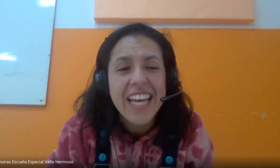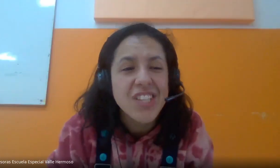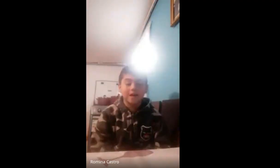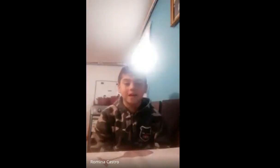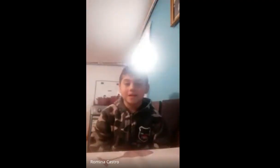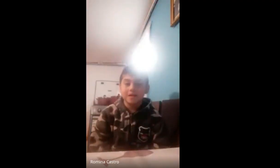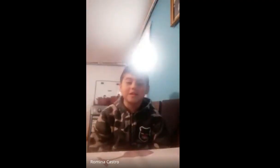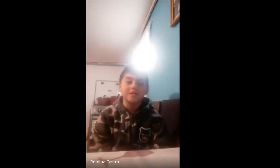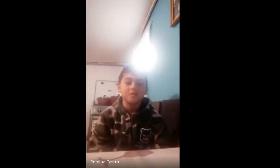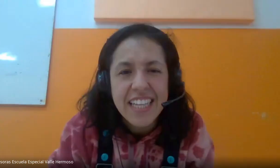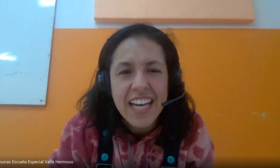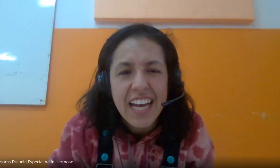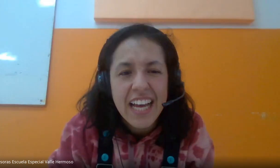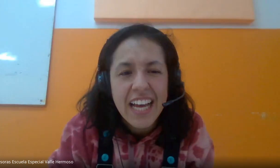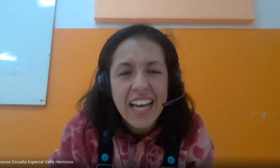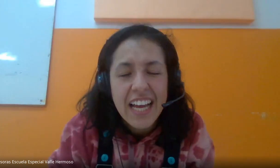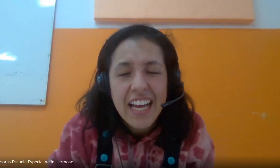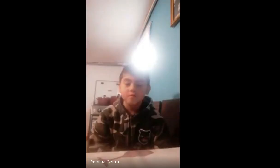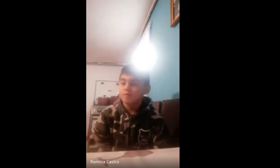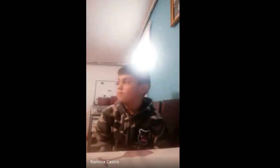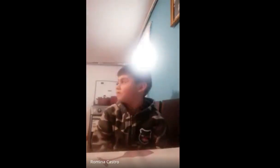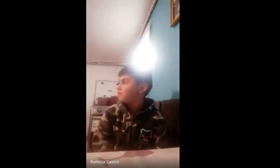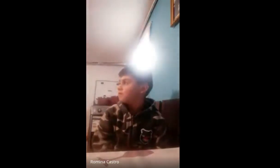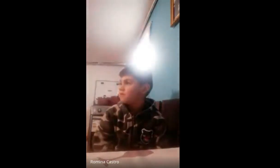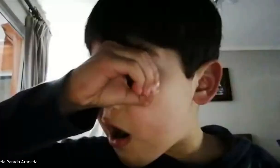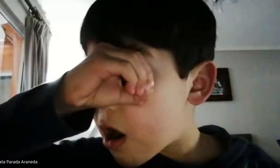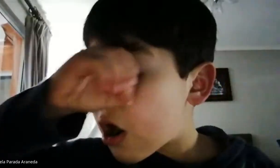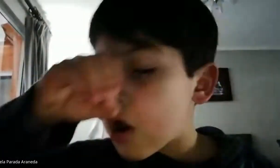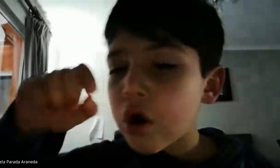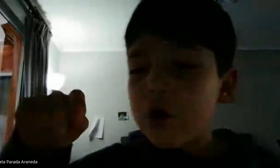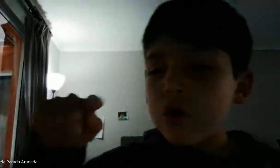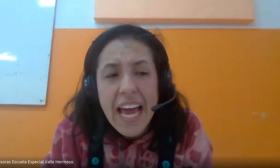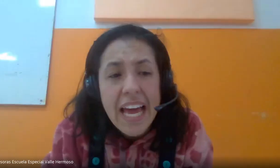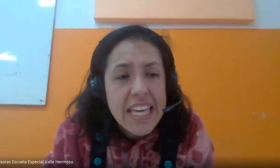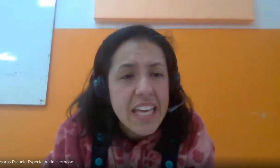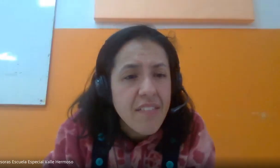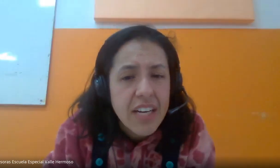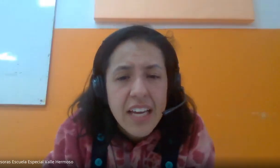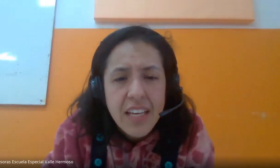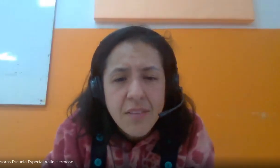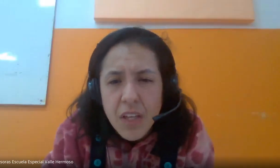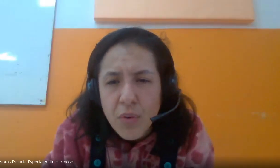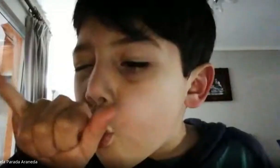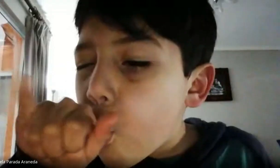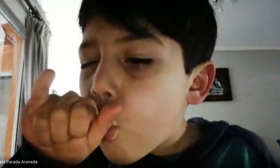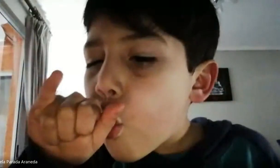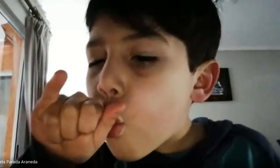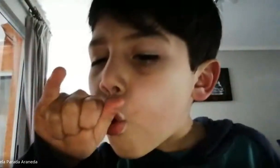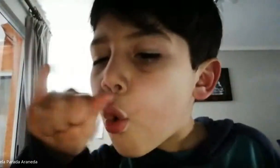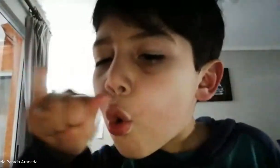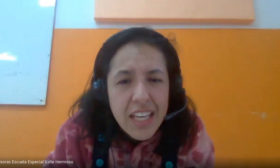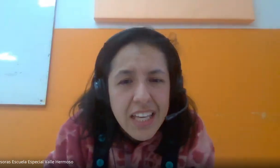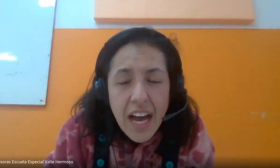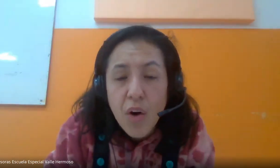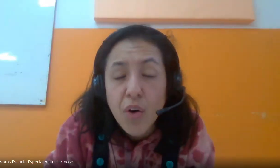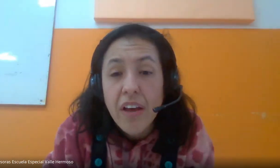Eso, la garrita. Ahora, ahora todo, quiero ver la I, a ver la I, quiero ver la I. Ahora quiero